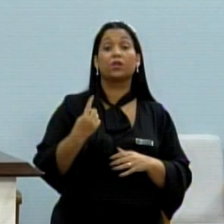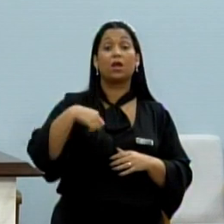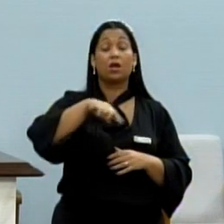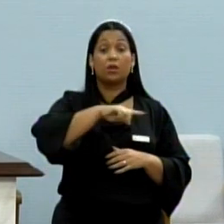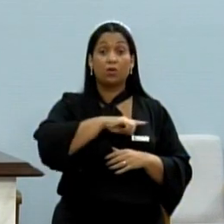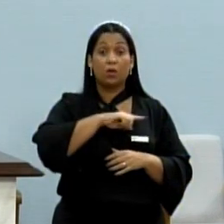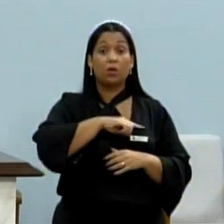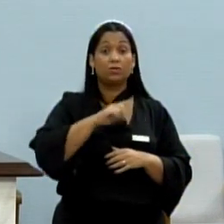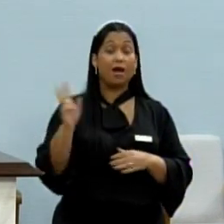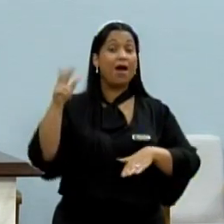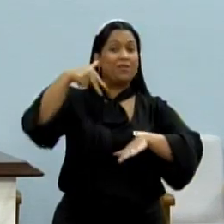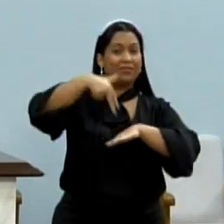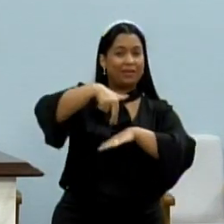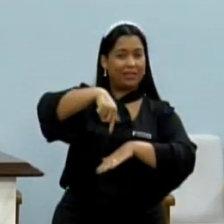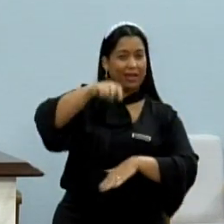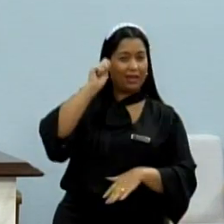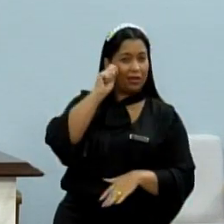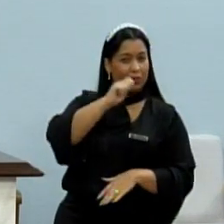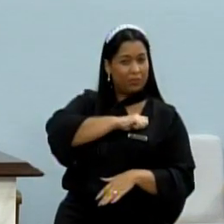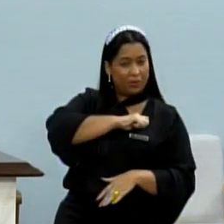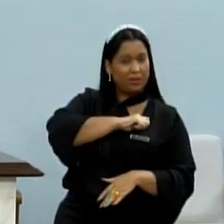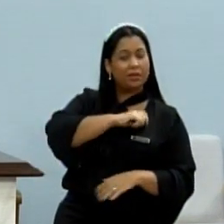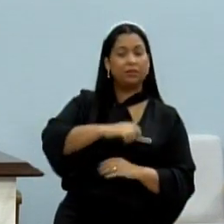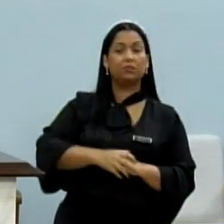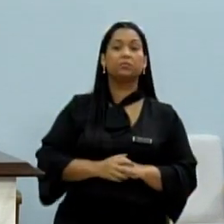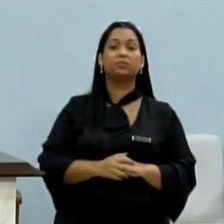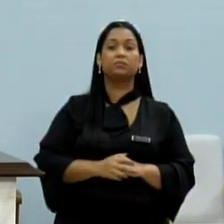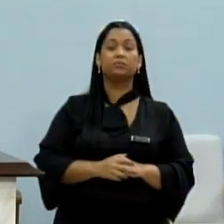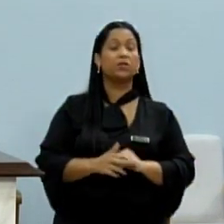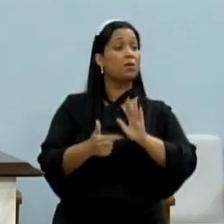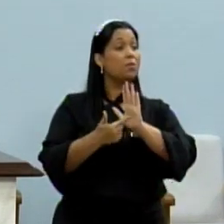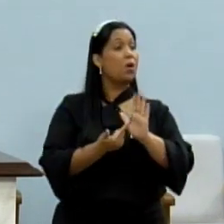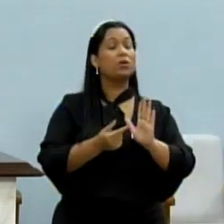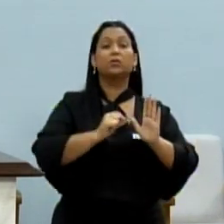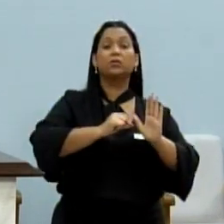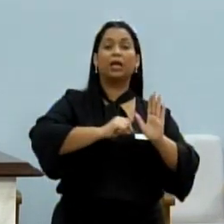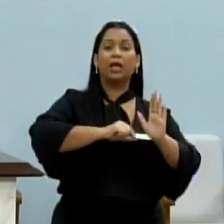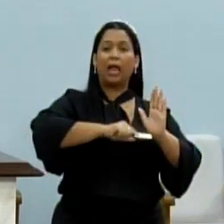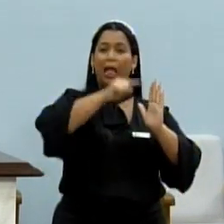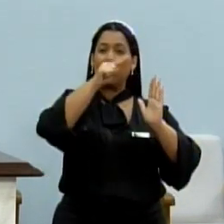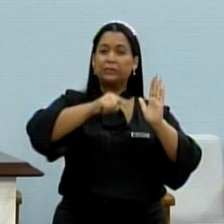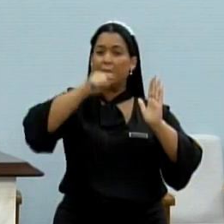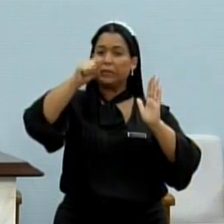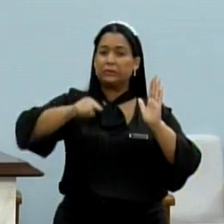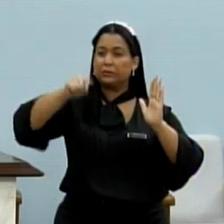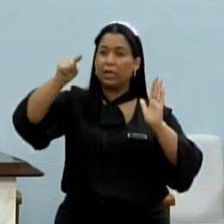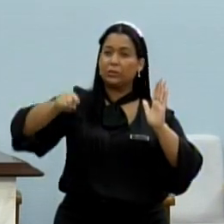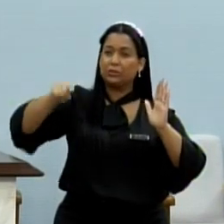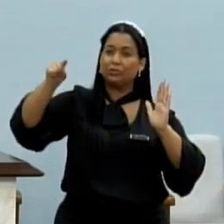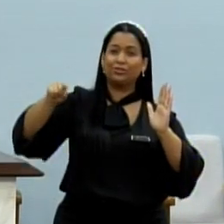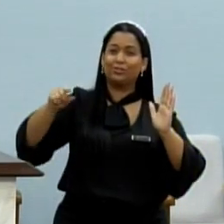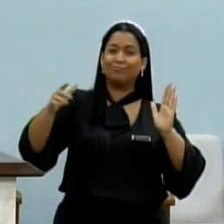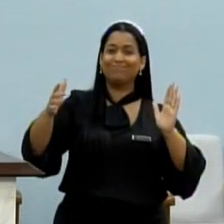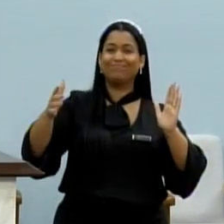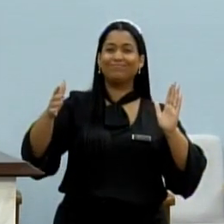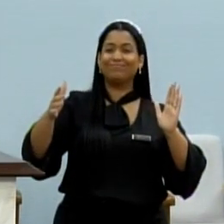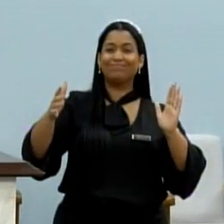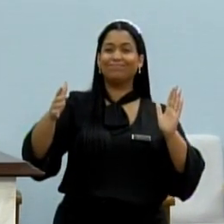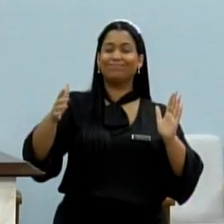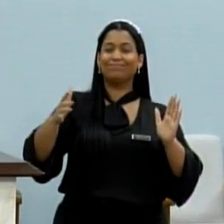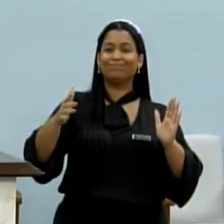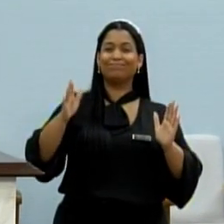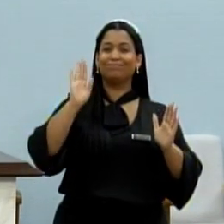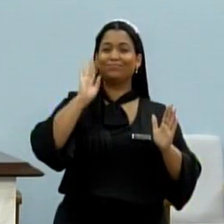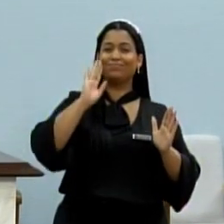querida São José do Rio Preto desponta nessa estatística em um rol que não é muito agradável.